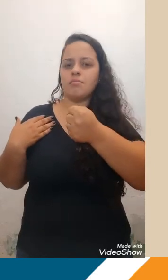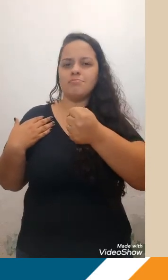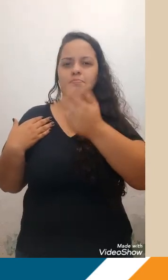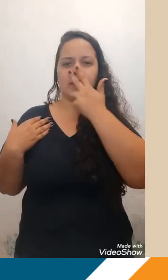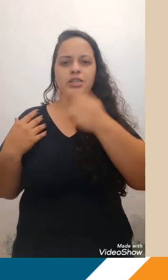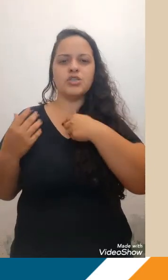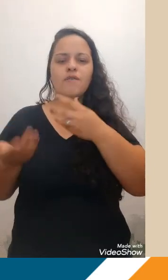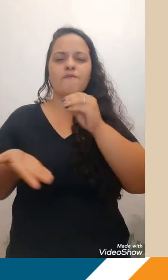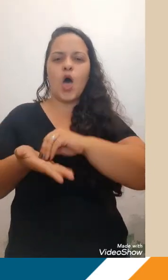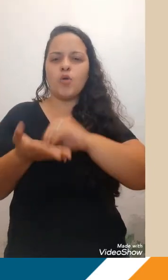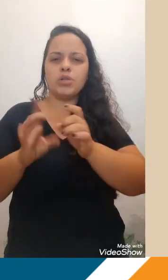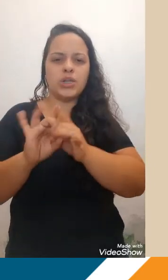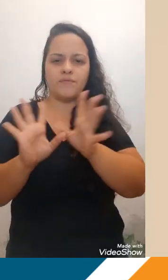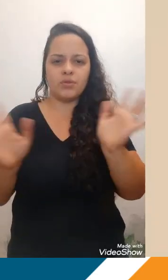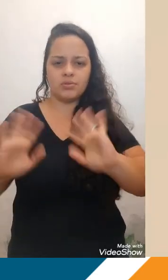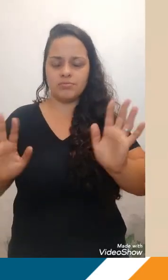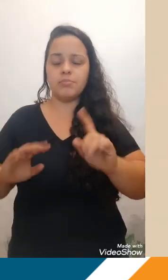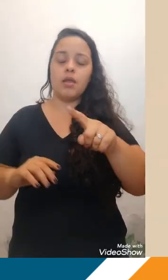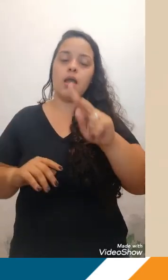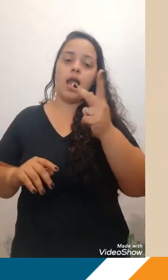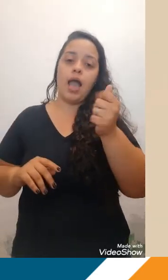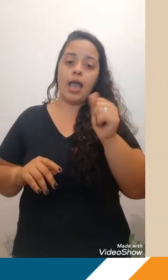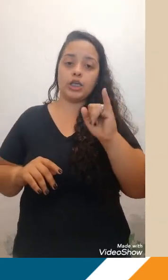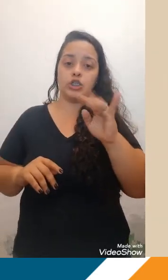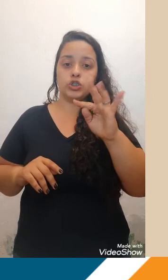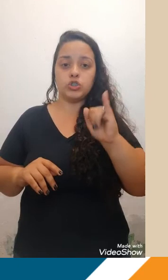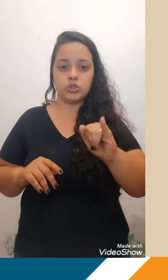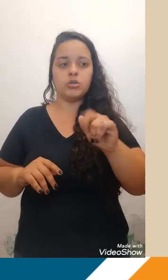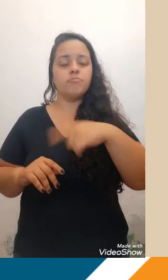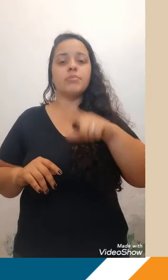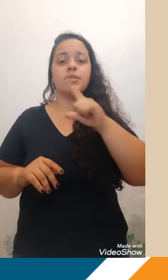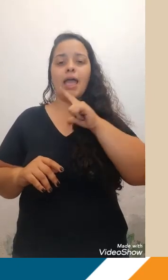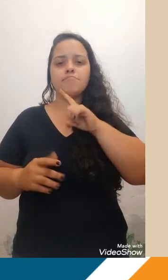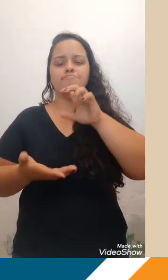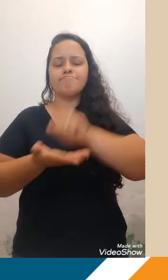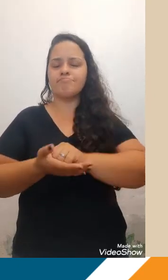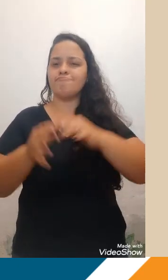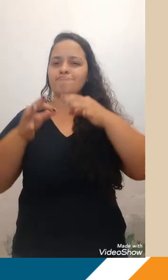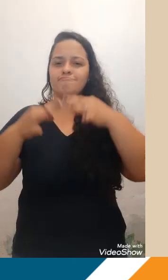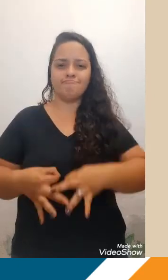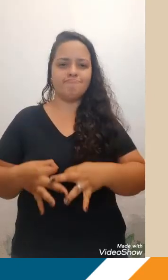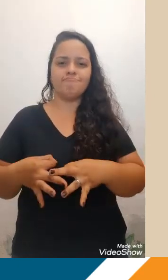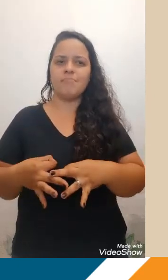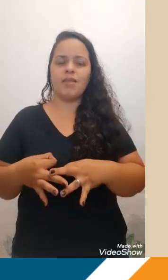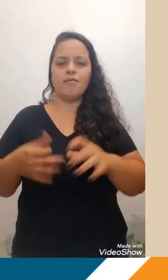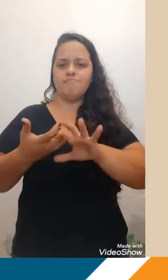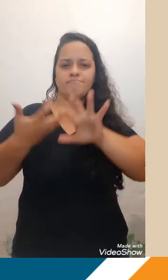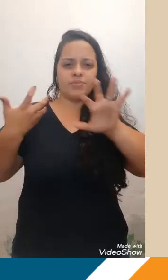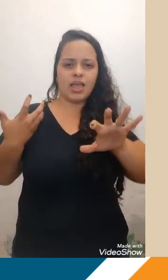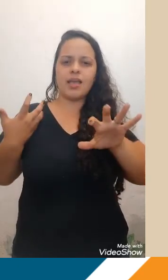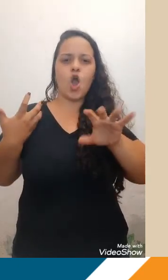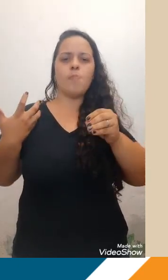livre. Já com a Revolução Haitiana, a liberdade assumiu seu caráter pleno, completamente afastada